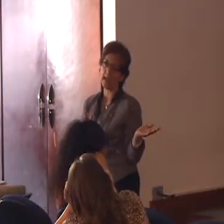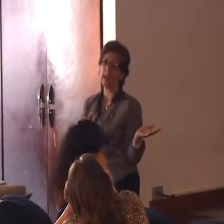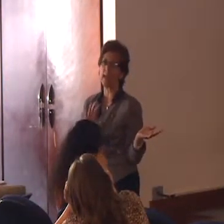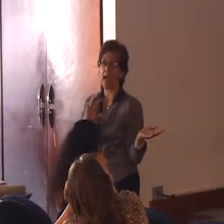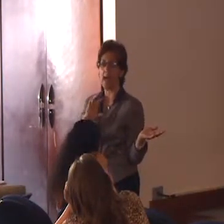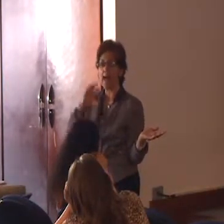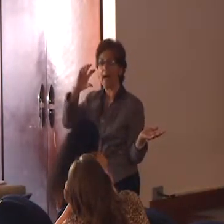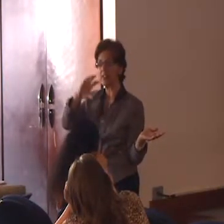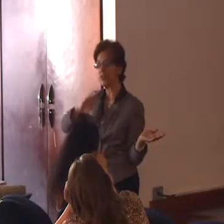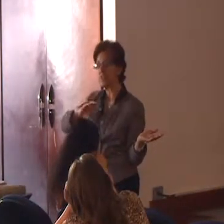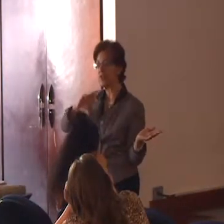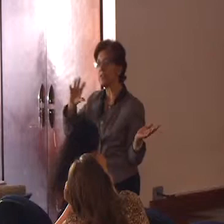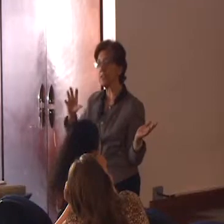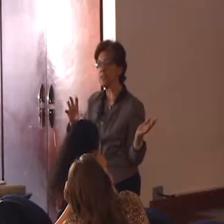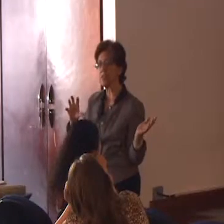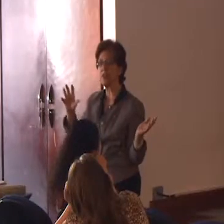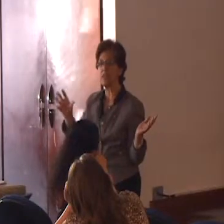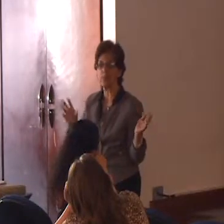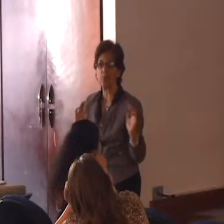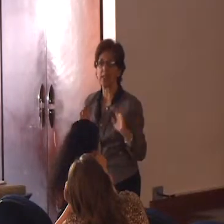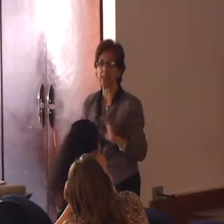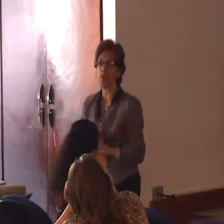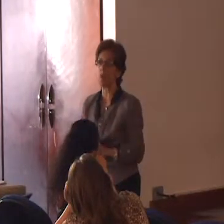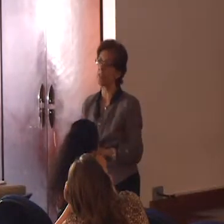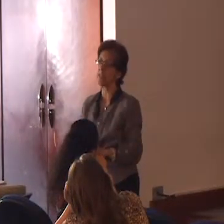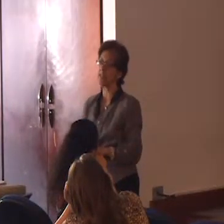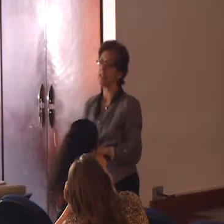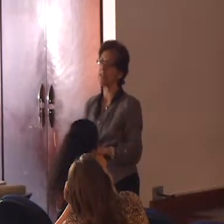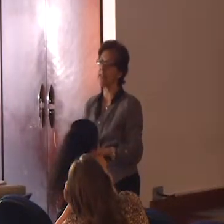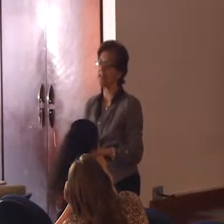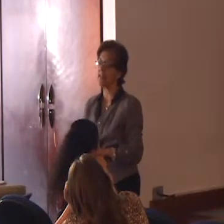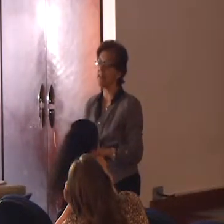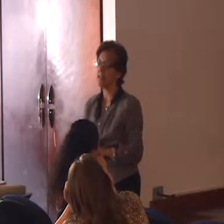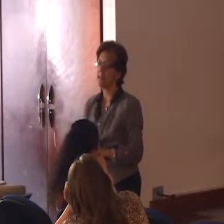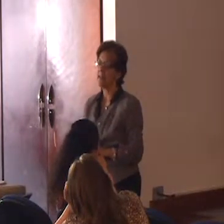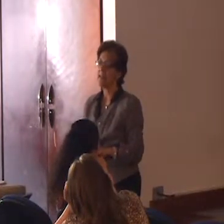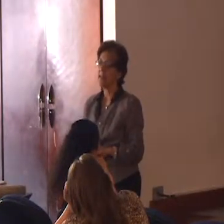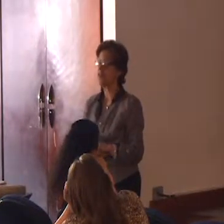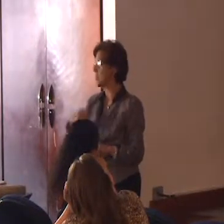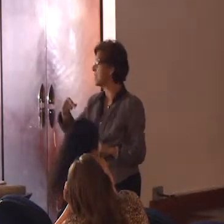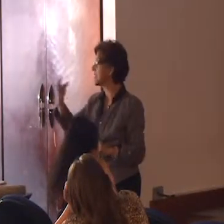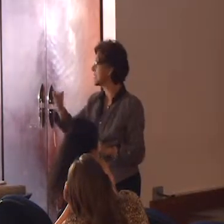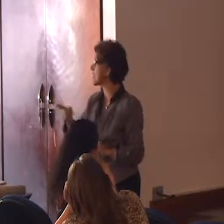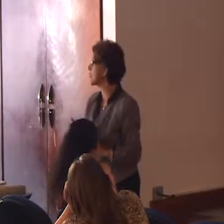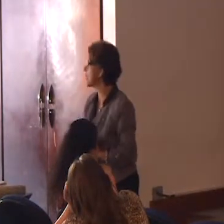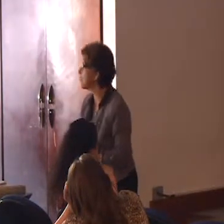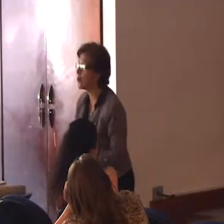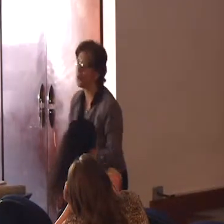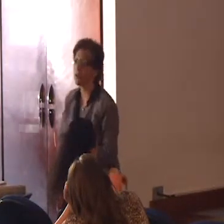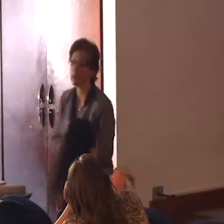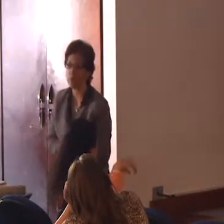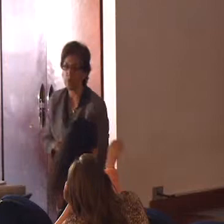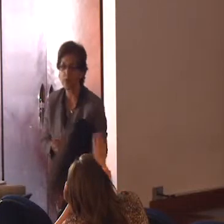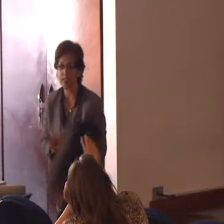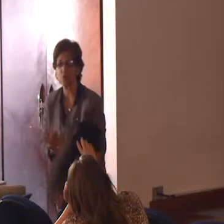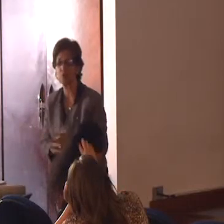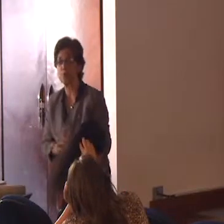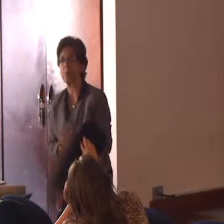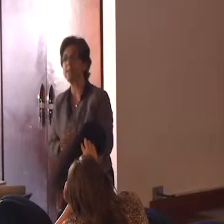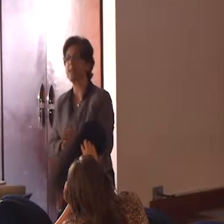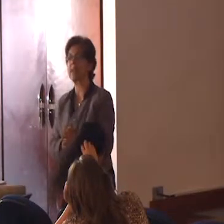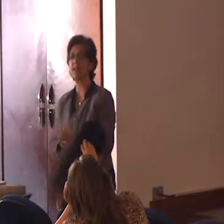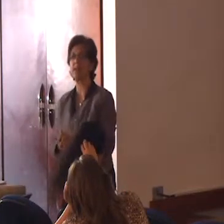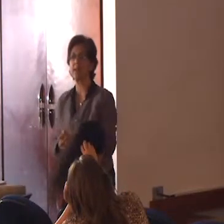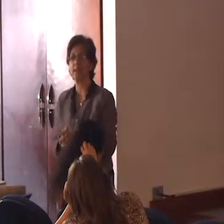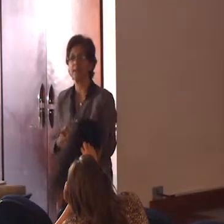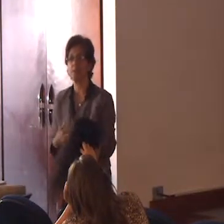las orientaciones de ISAAC, que es la Asociación Internacional de Comunicación Aumentativa y Alternativa, que justamente se reunió en julio